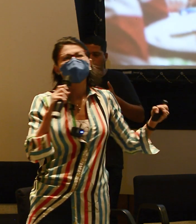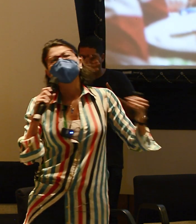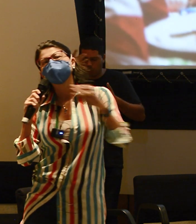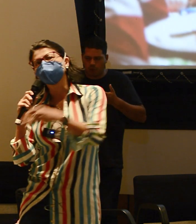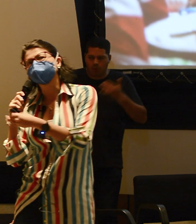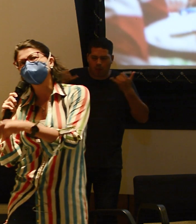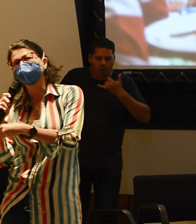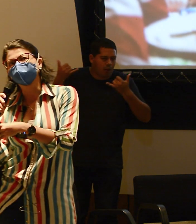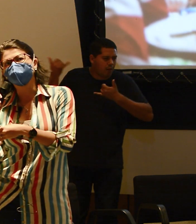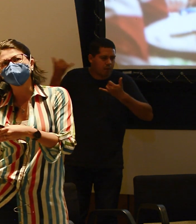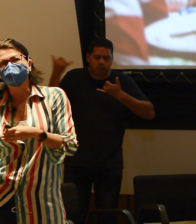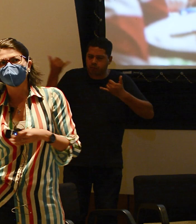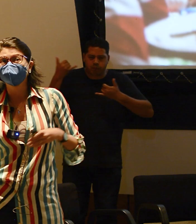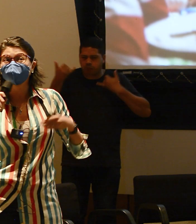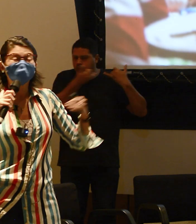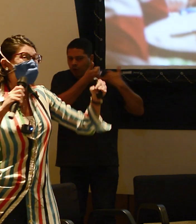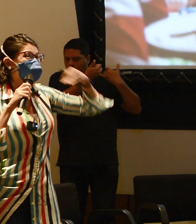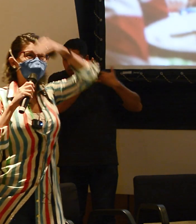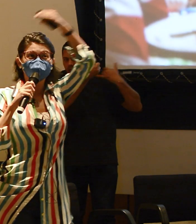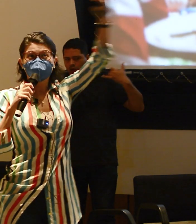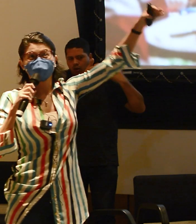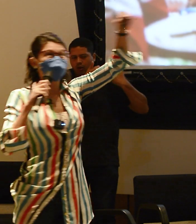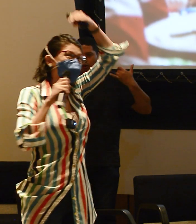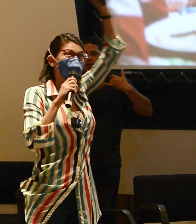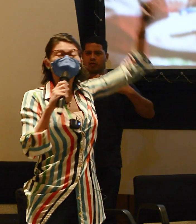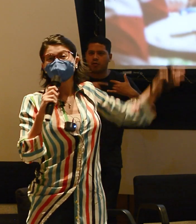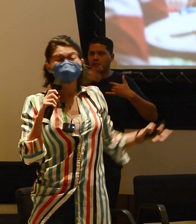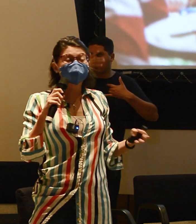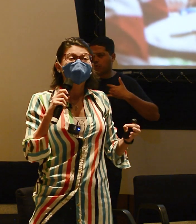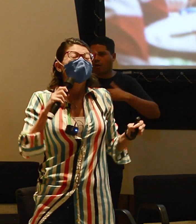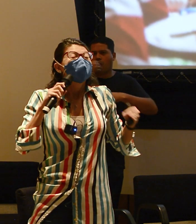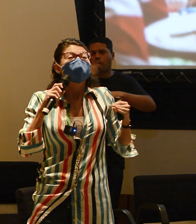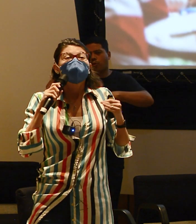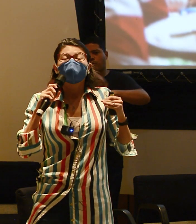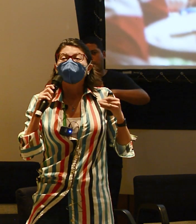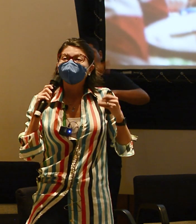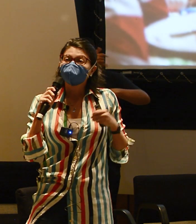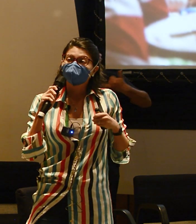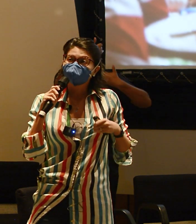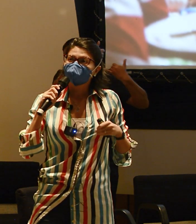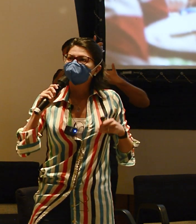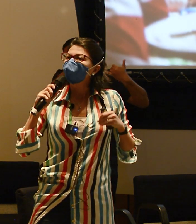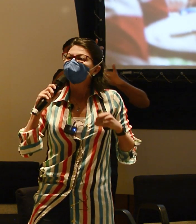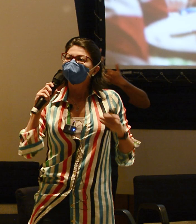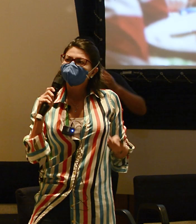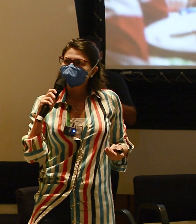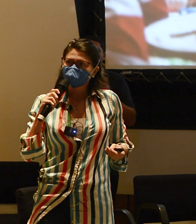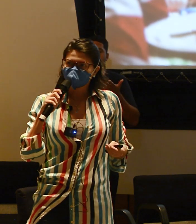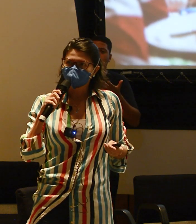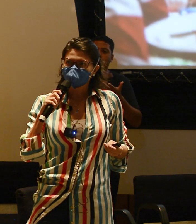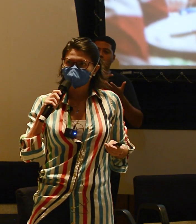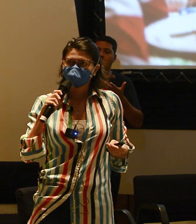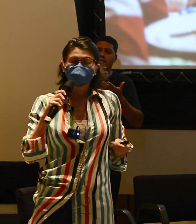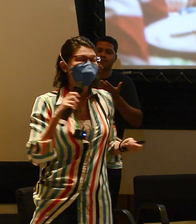orelha direita, informação que vem da orelha esquerda, tem gente falando lá da cozinha, e aí para quem tem perda de audição é muito